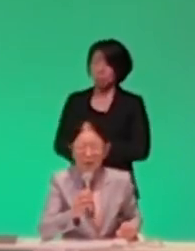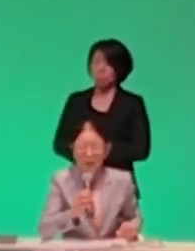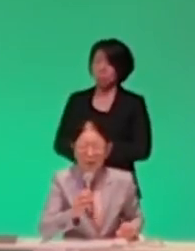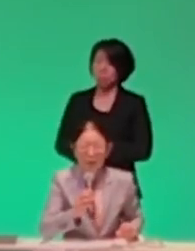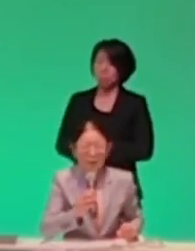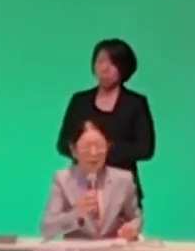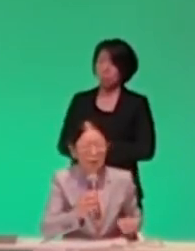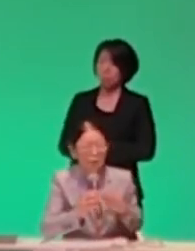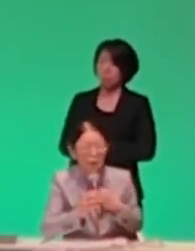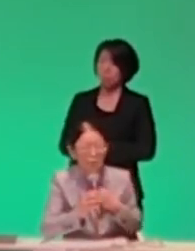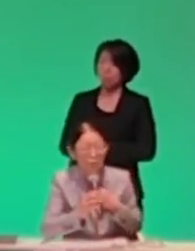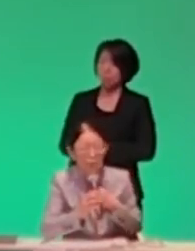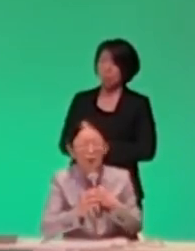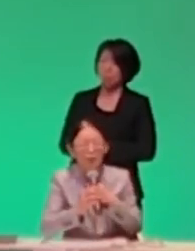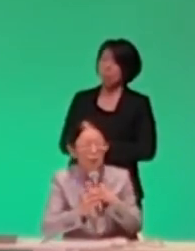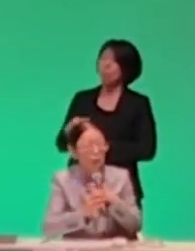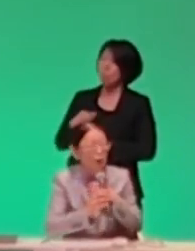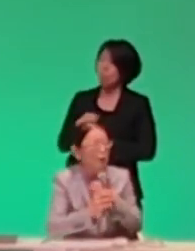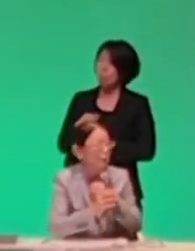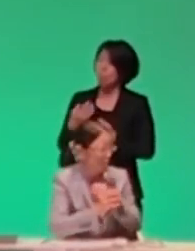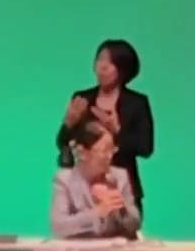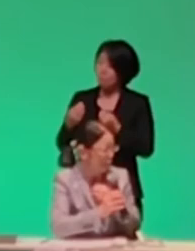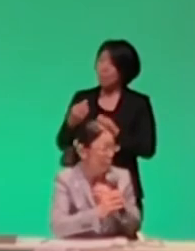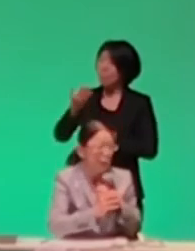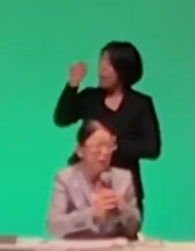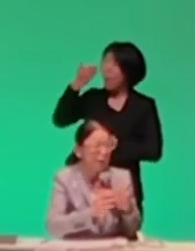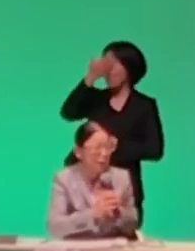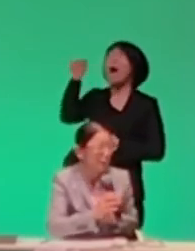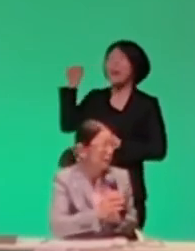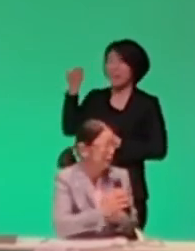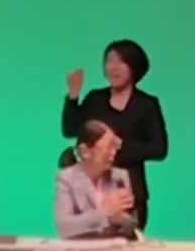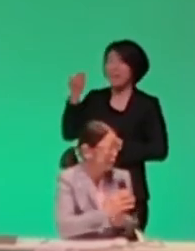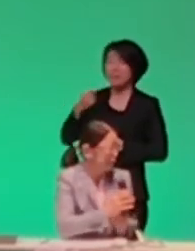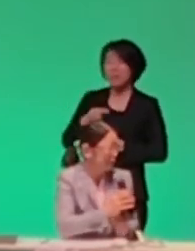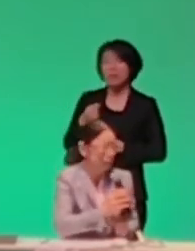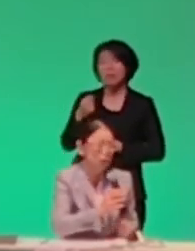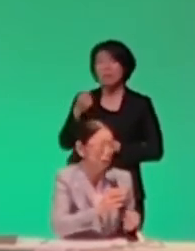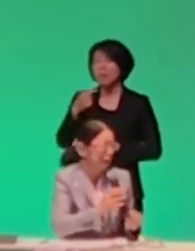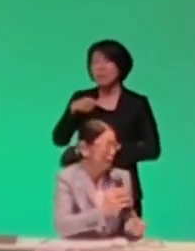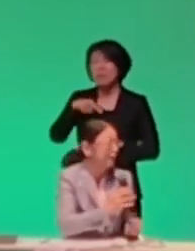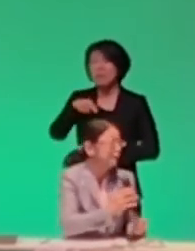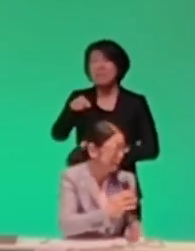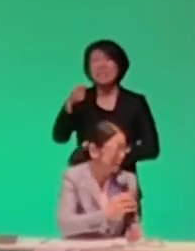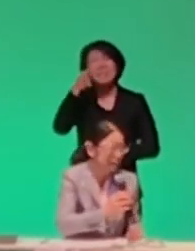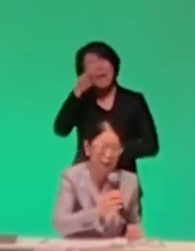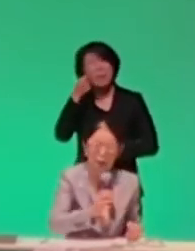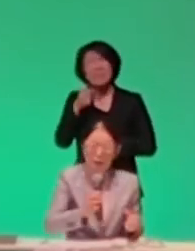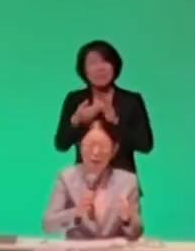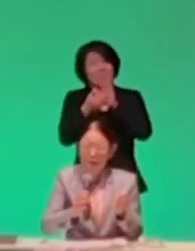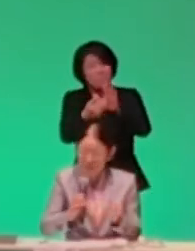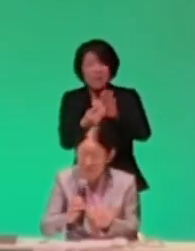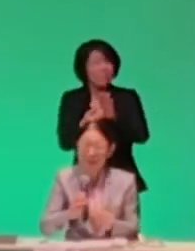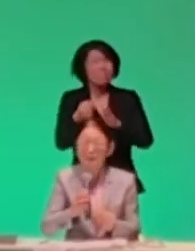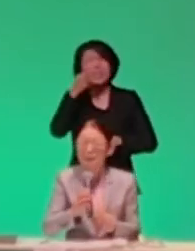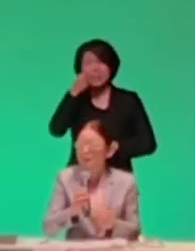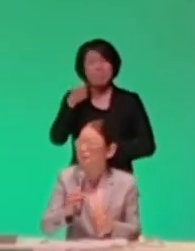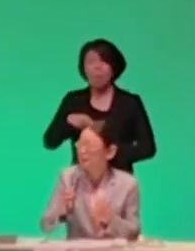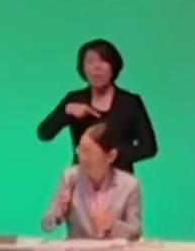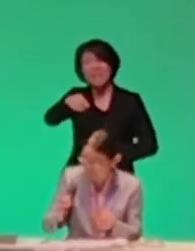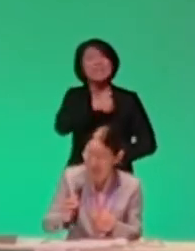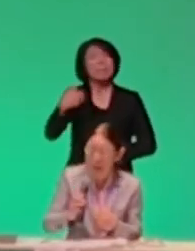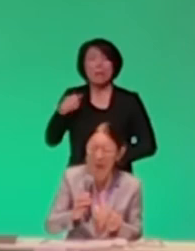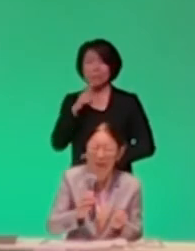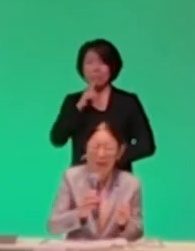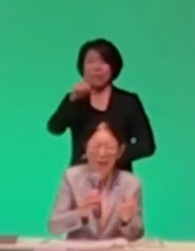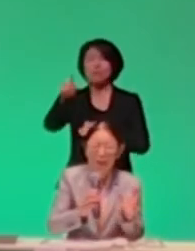それ私もやっぱりあの頃若くて行けませんってやっぱり言うのが悔しくって、行けますって言